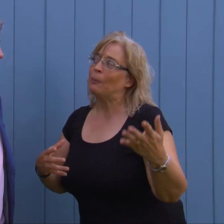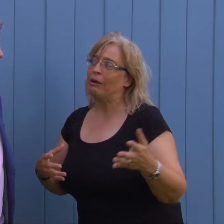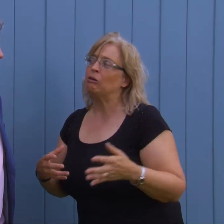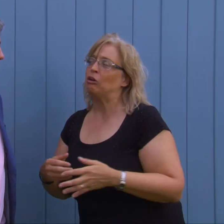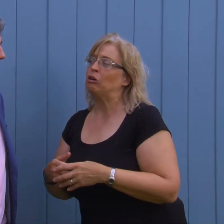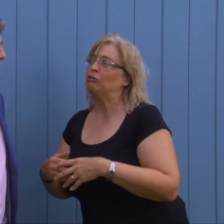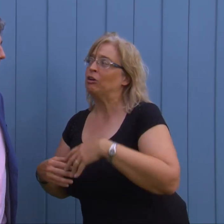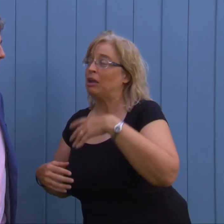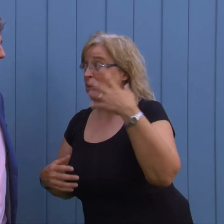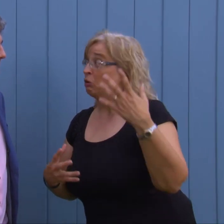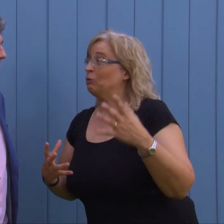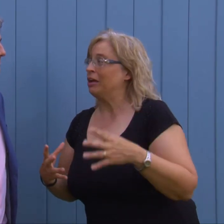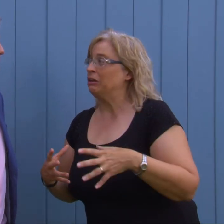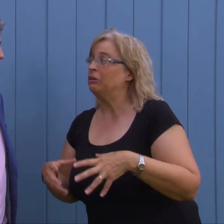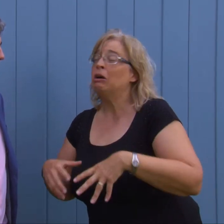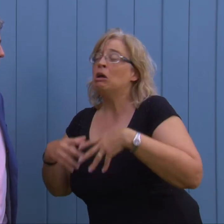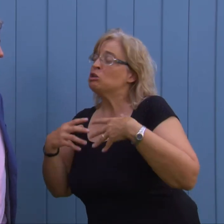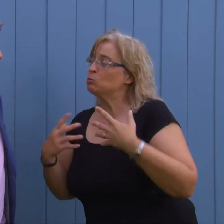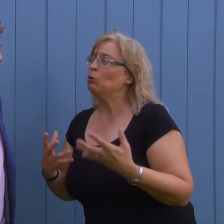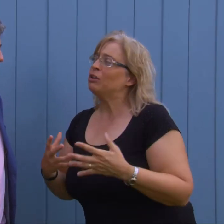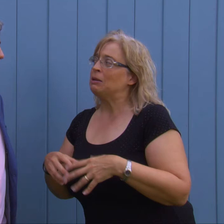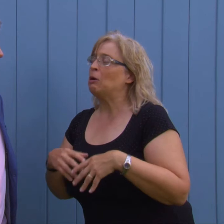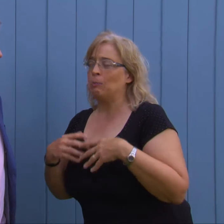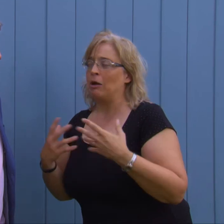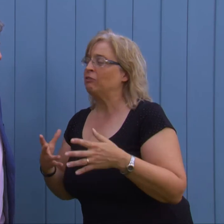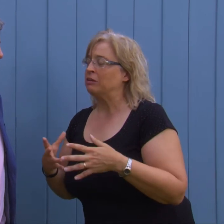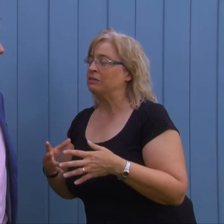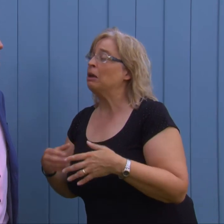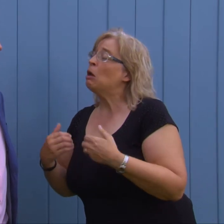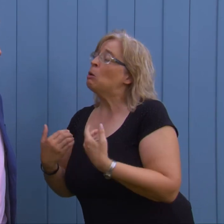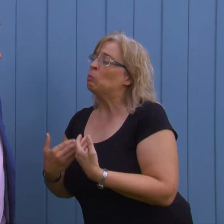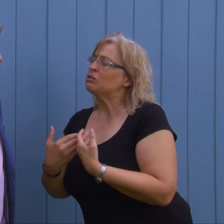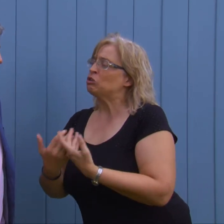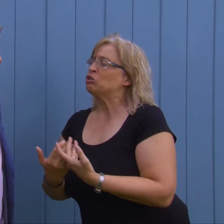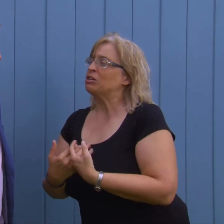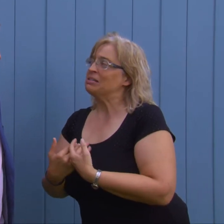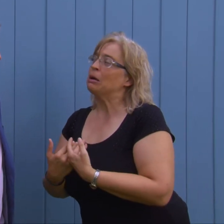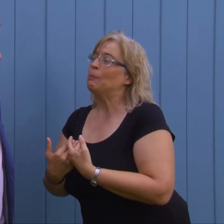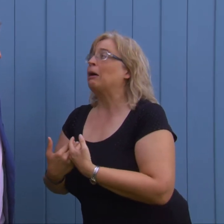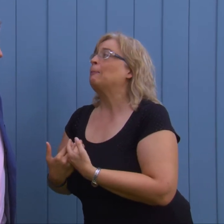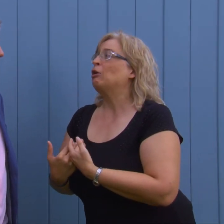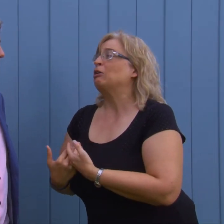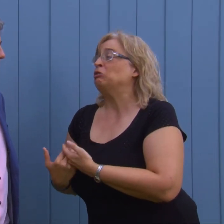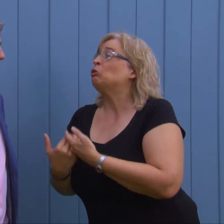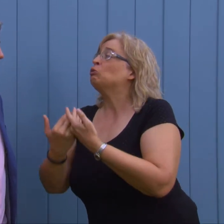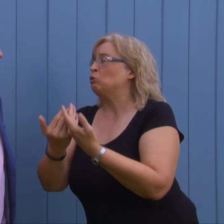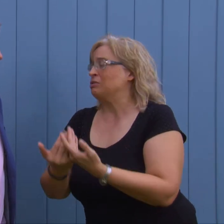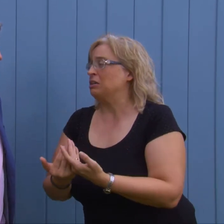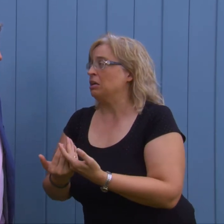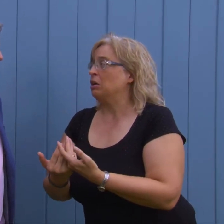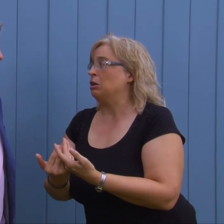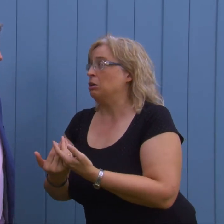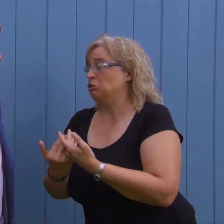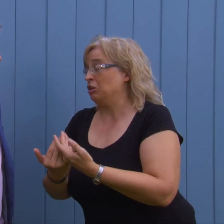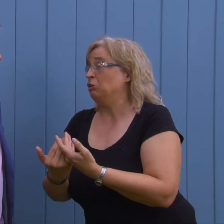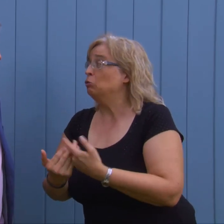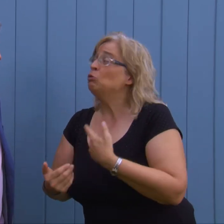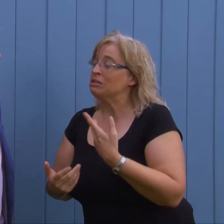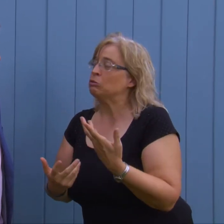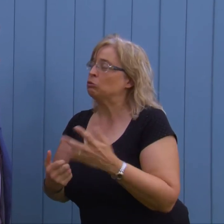parents francophones ailleurs au Canada, spontanément parlent français. Moi, ce que je ressens par rapport à d'autres conseils généraux, et surtout